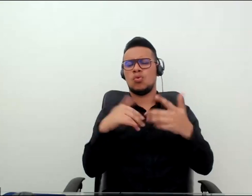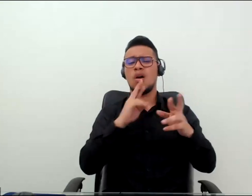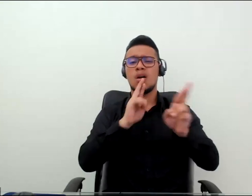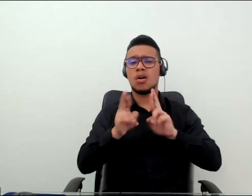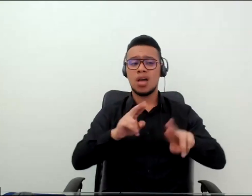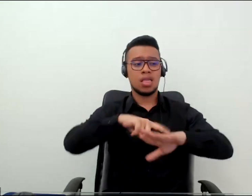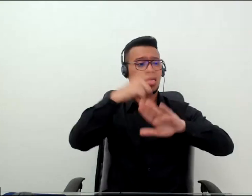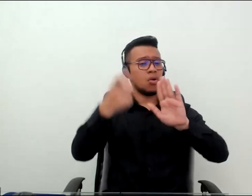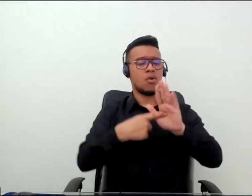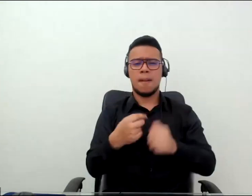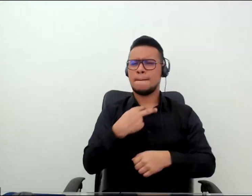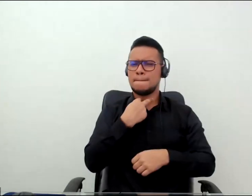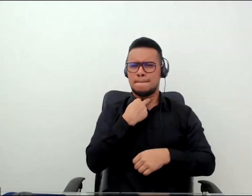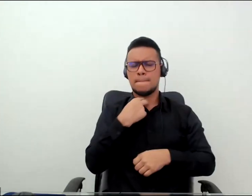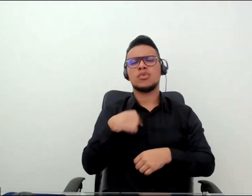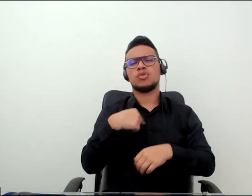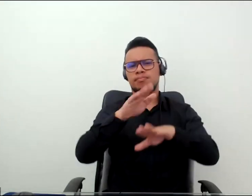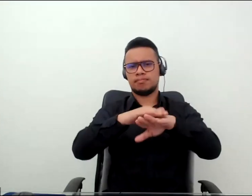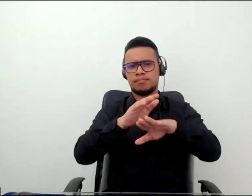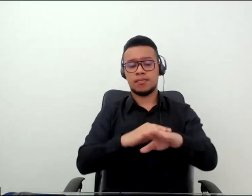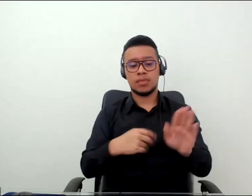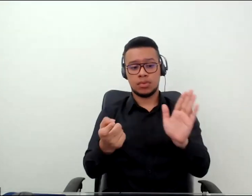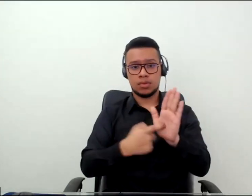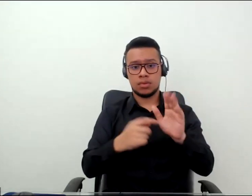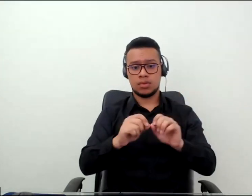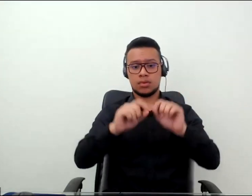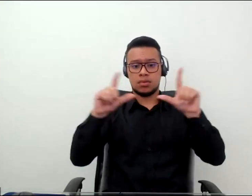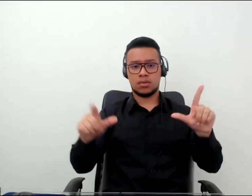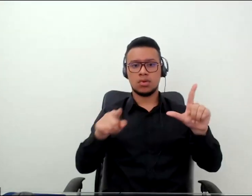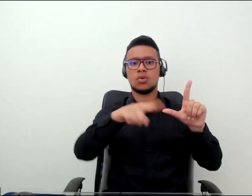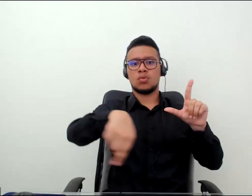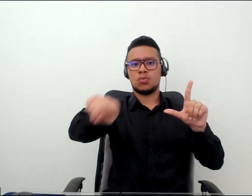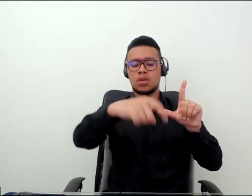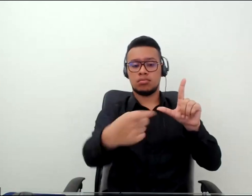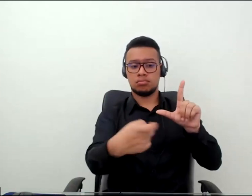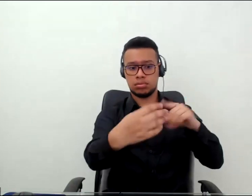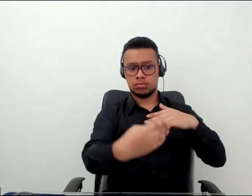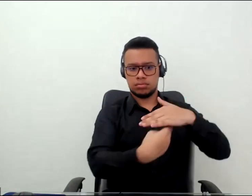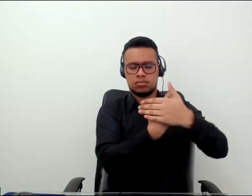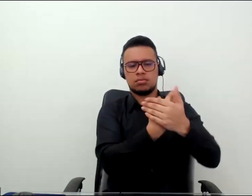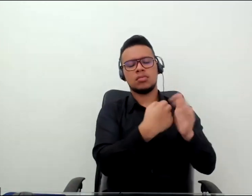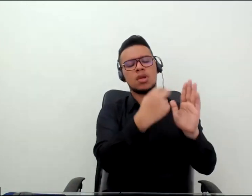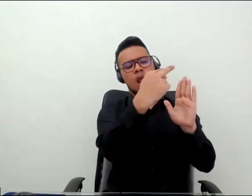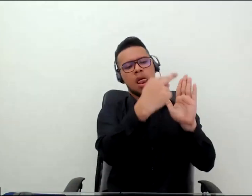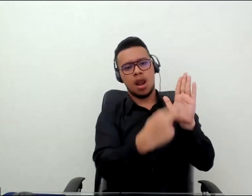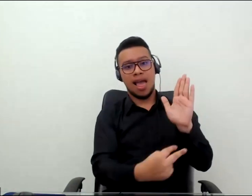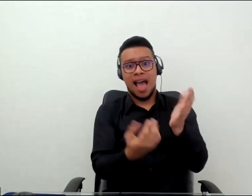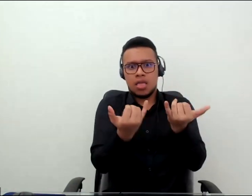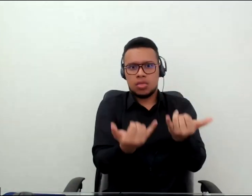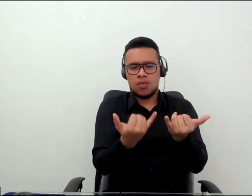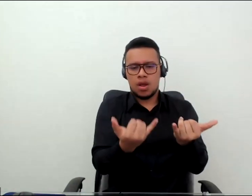que en el enlace que le dejamos ustedes consulten el reglamento operativo actual cuando salga el nuevo habrá cosas que han cambiado